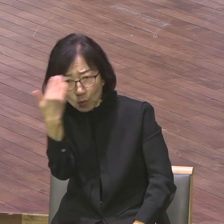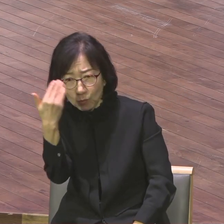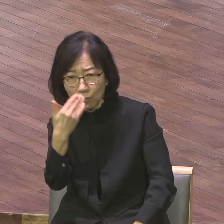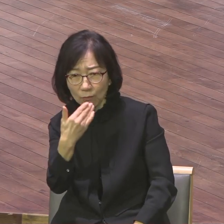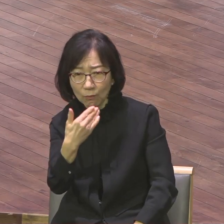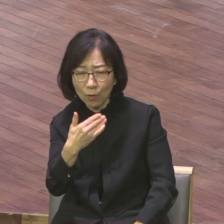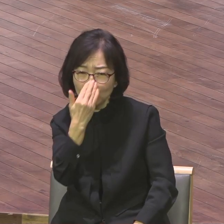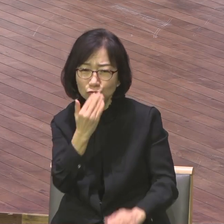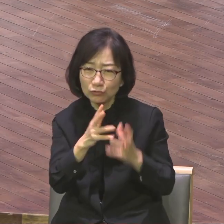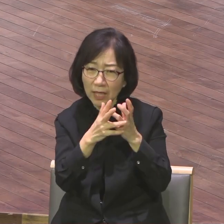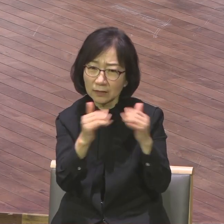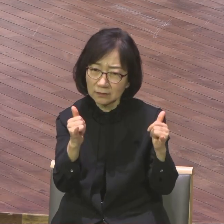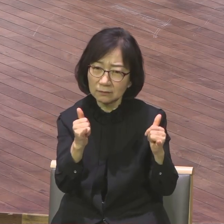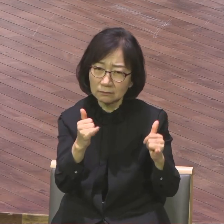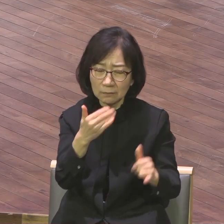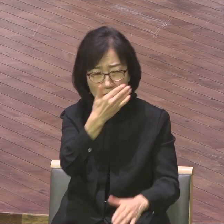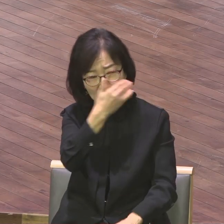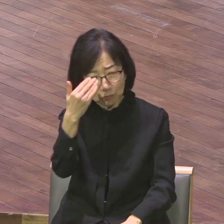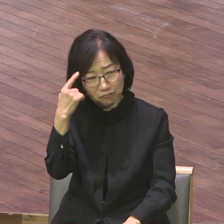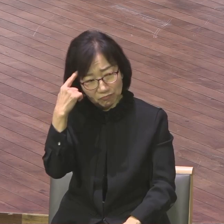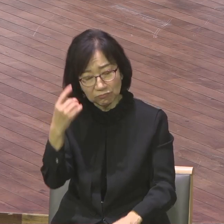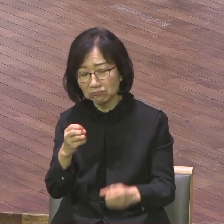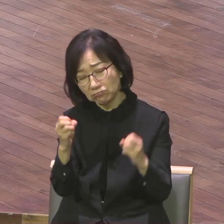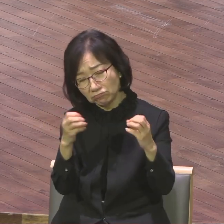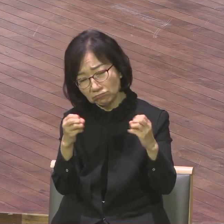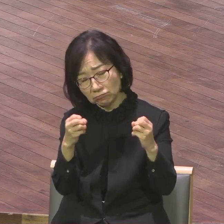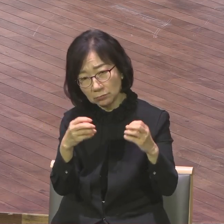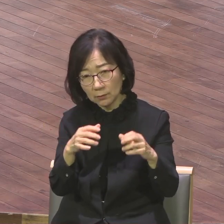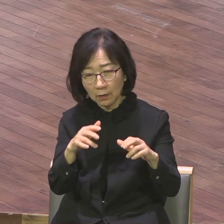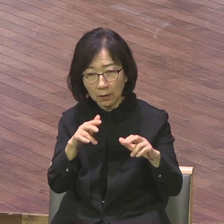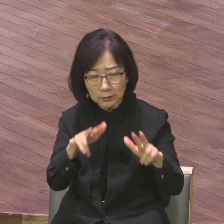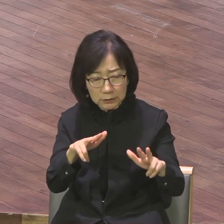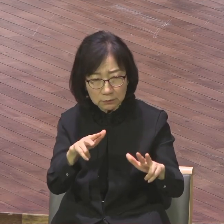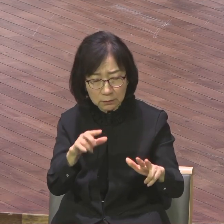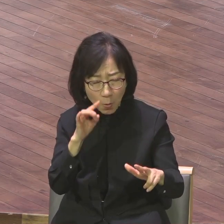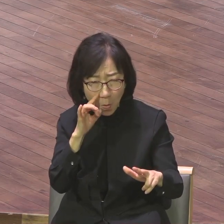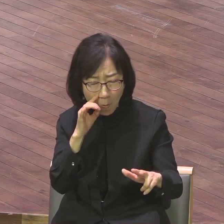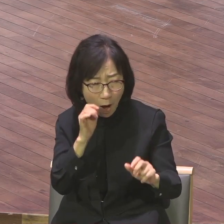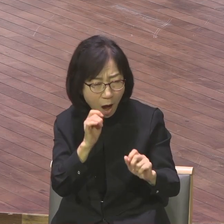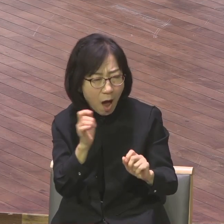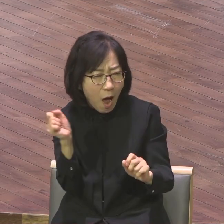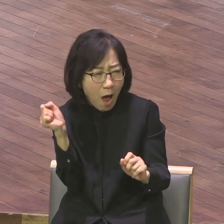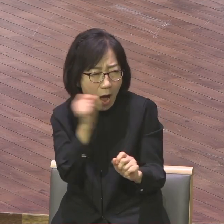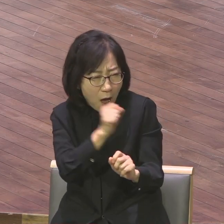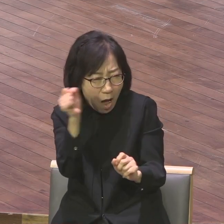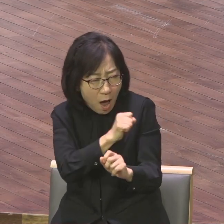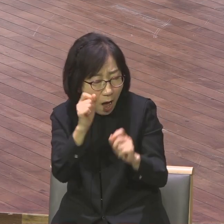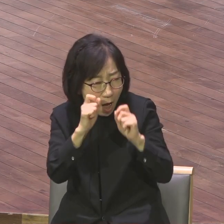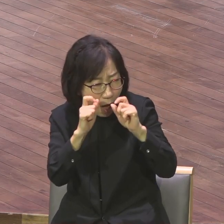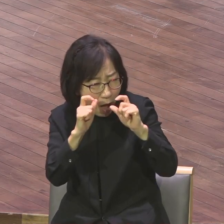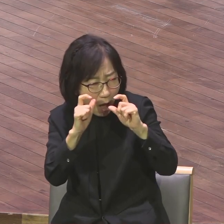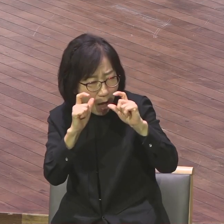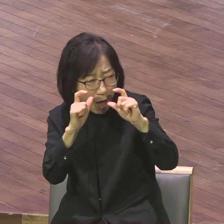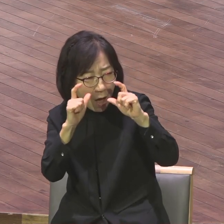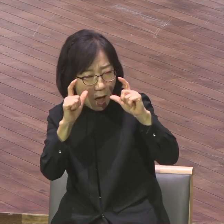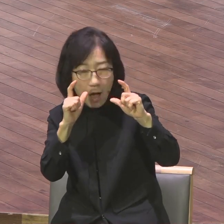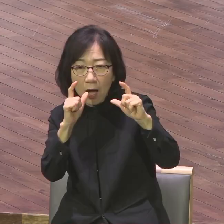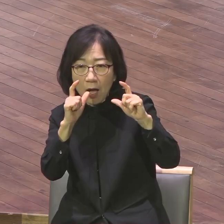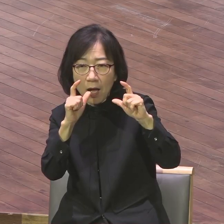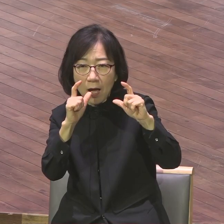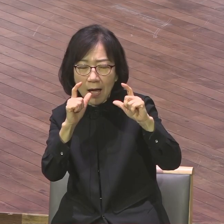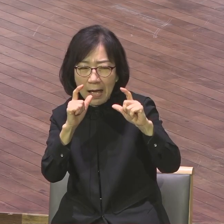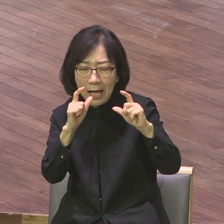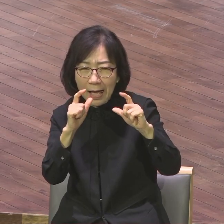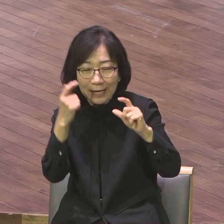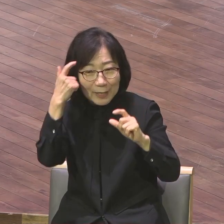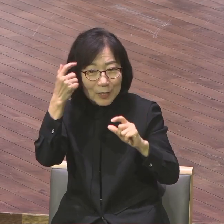같아요. 그렇게 생각이 들었어요. 그리고 예수님에 대해서 영적인 눈이 열리기 시작한 거예요.